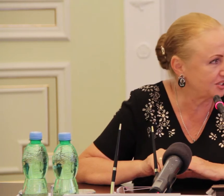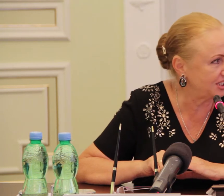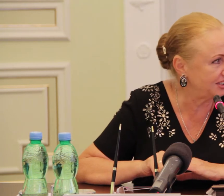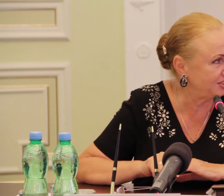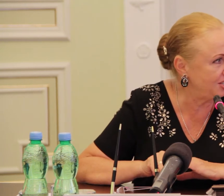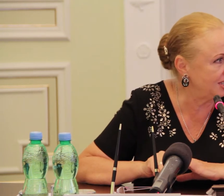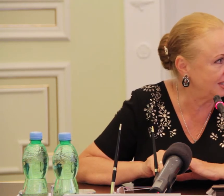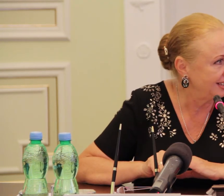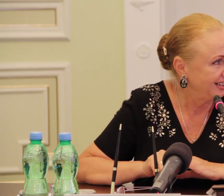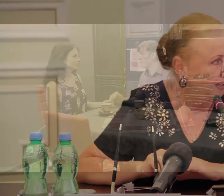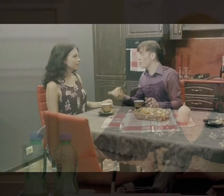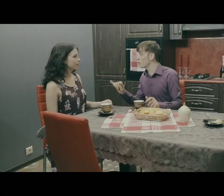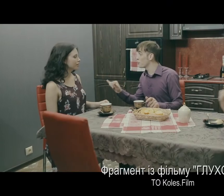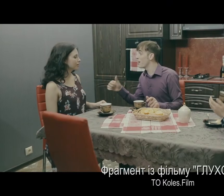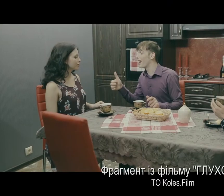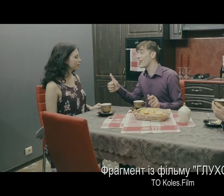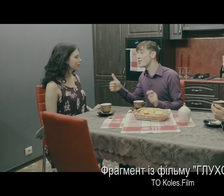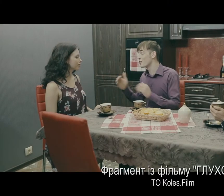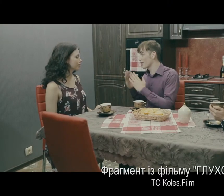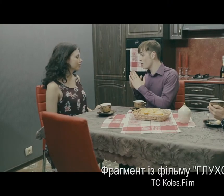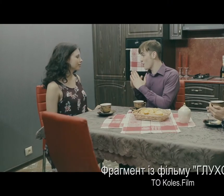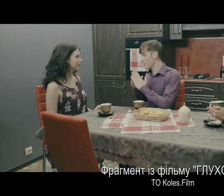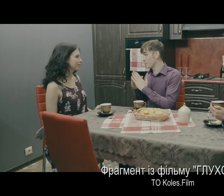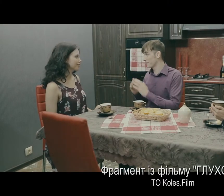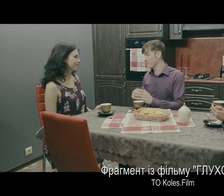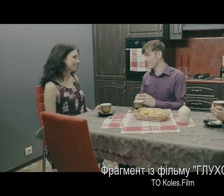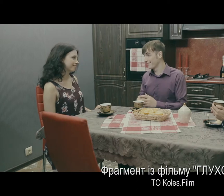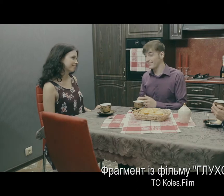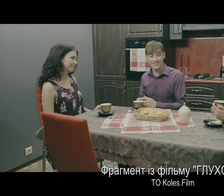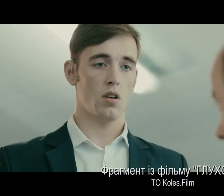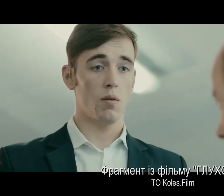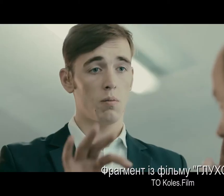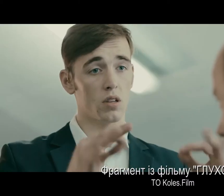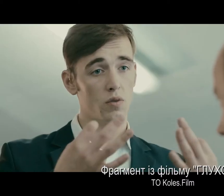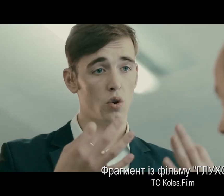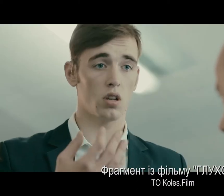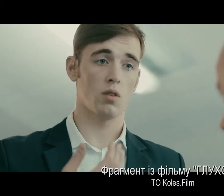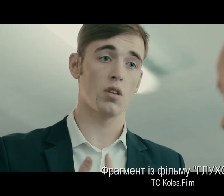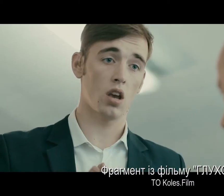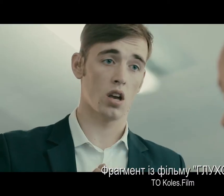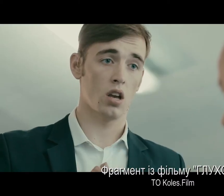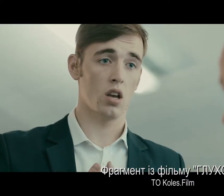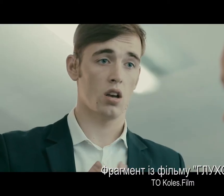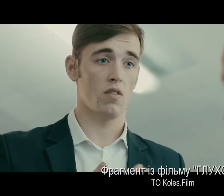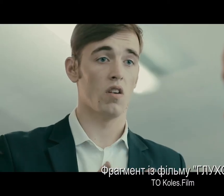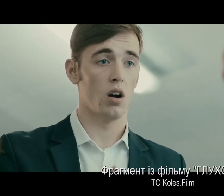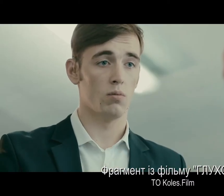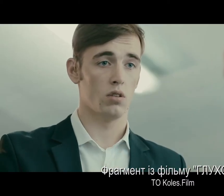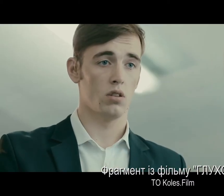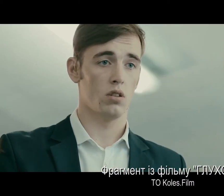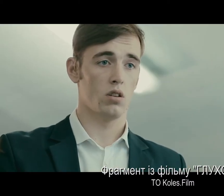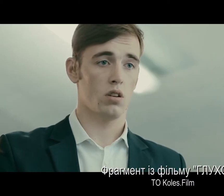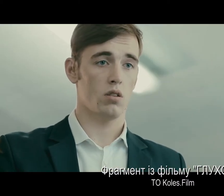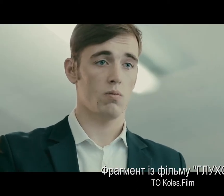самая большая интрига. И это самая большая загадка этого фильма, потому что так сыграть